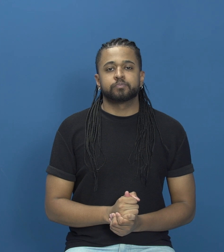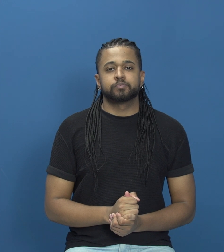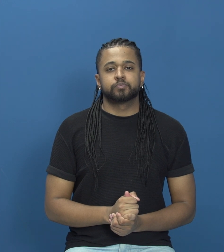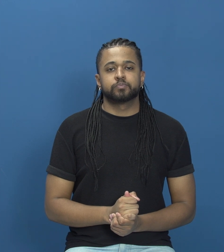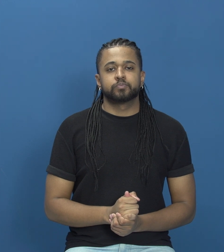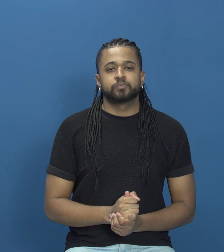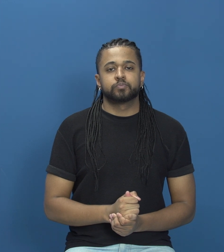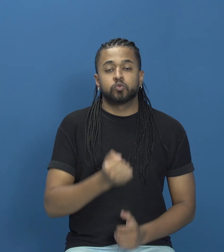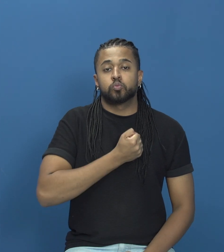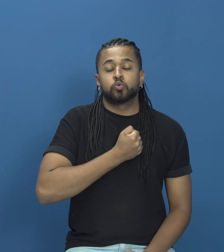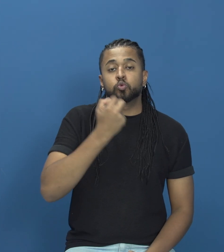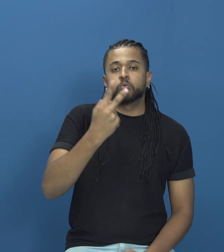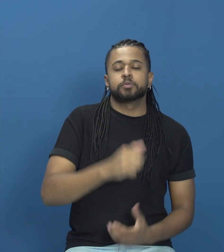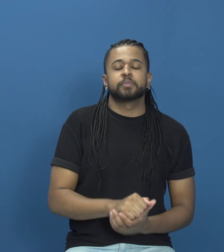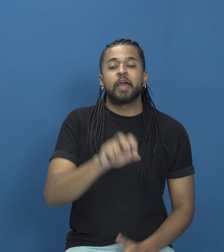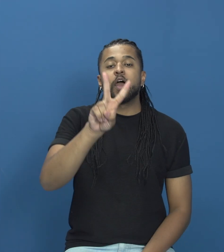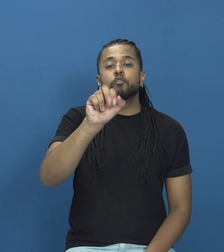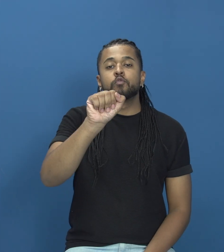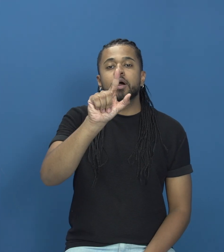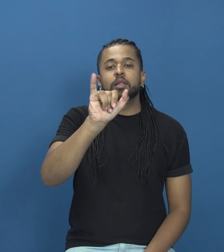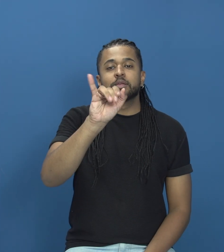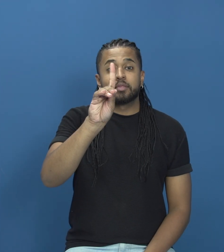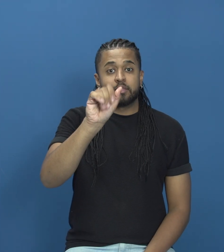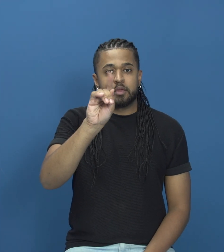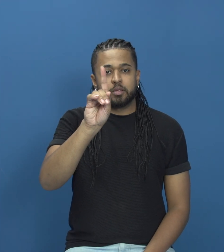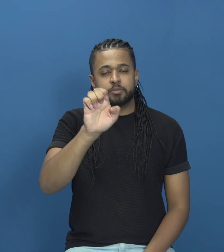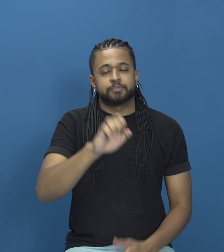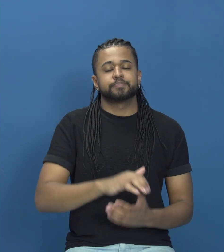Item 2. Da validade.